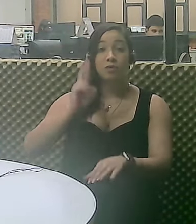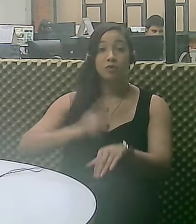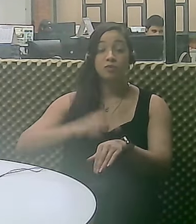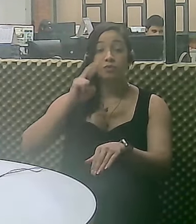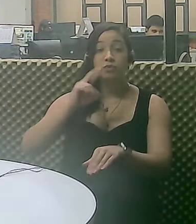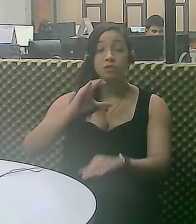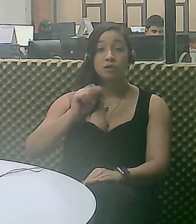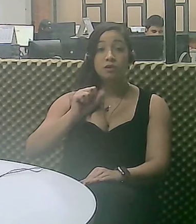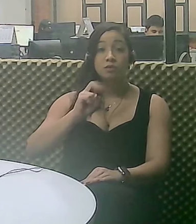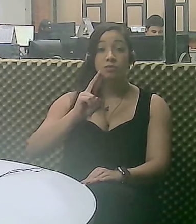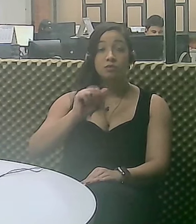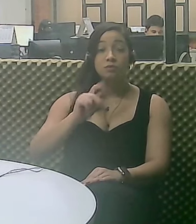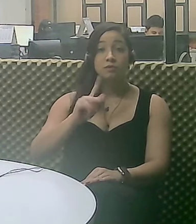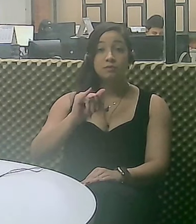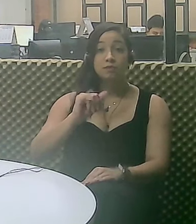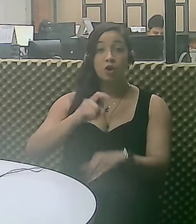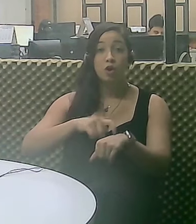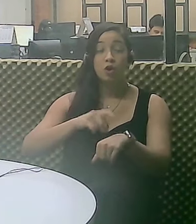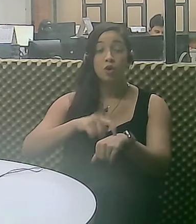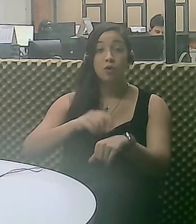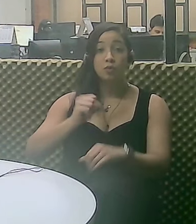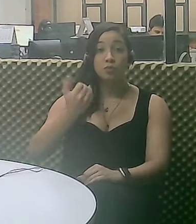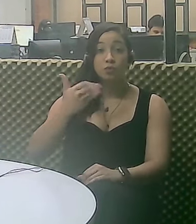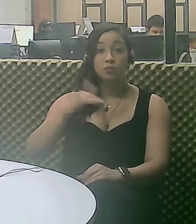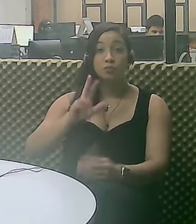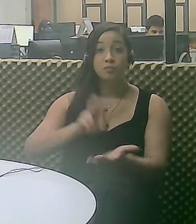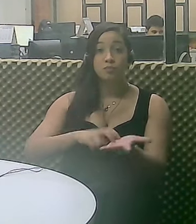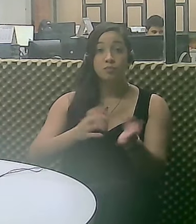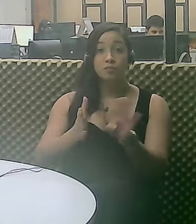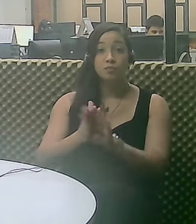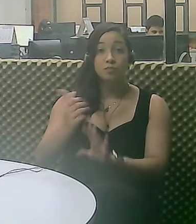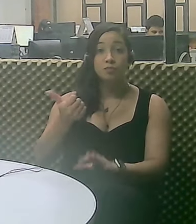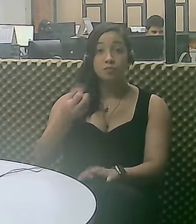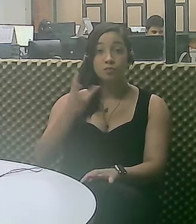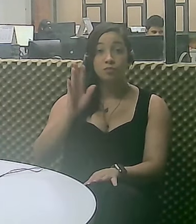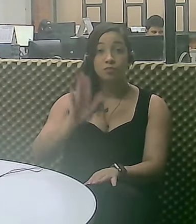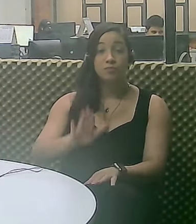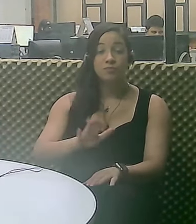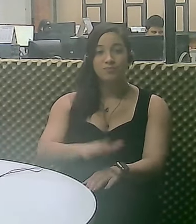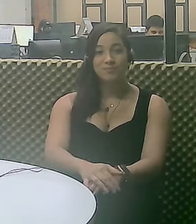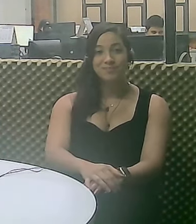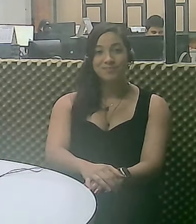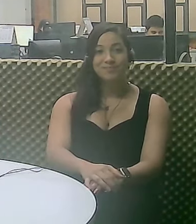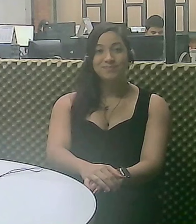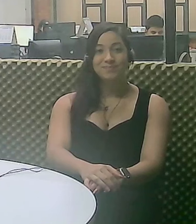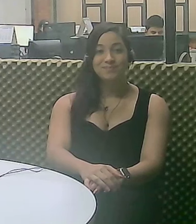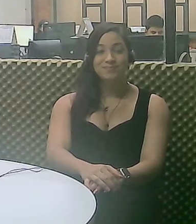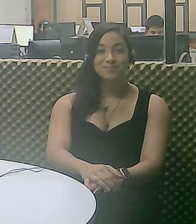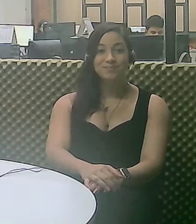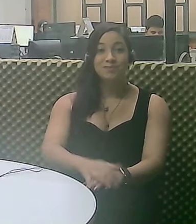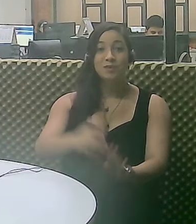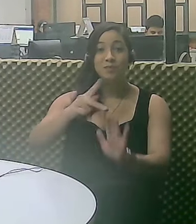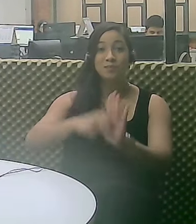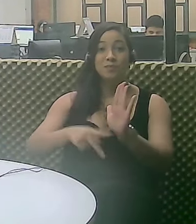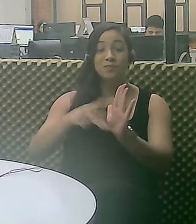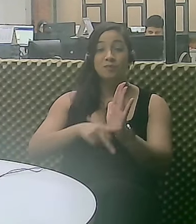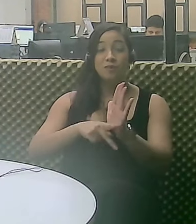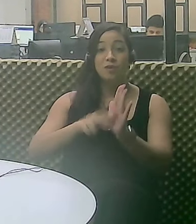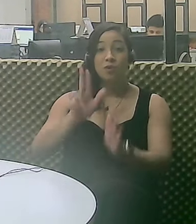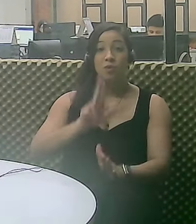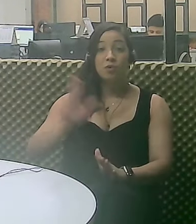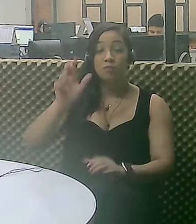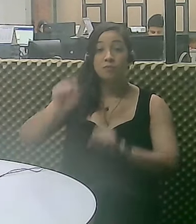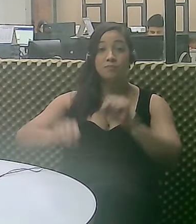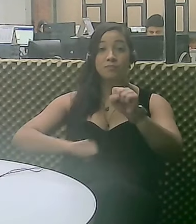Kazuaki Taziki, sempre das 8h30 da manhã à 1 da tarde. O projeto UD Bike